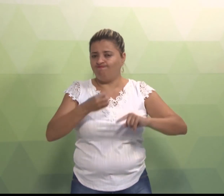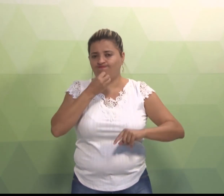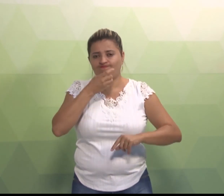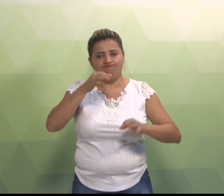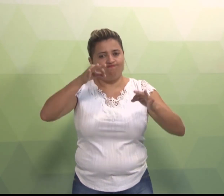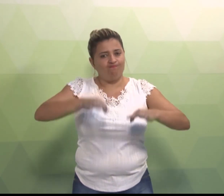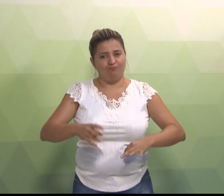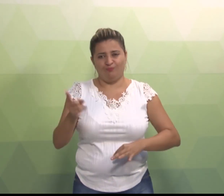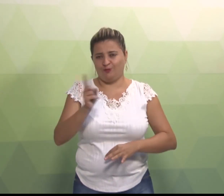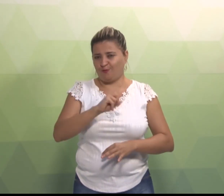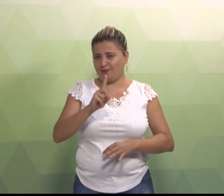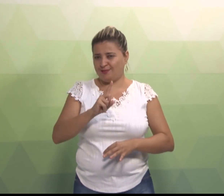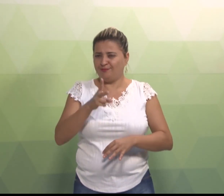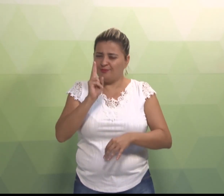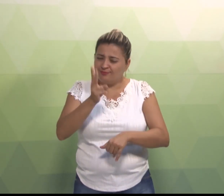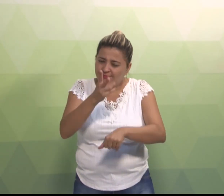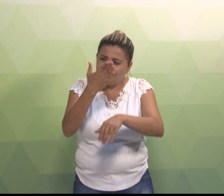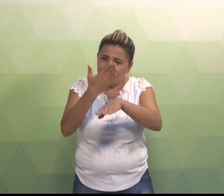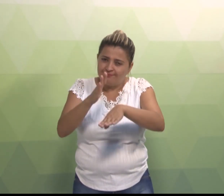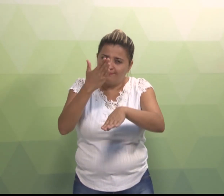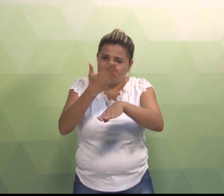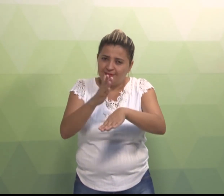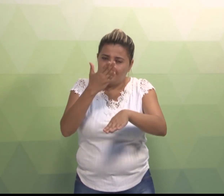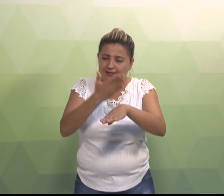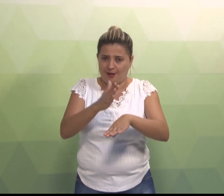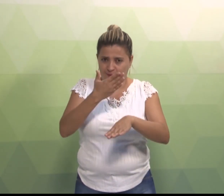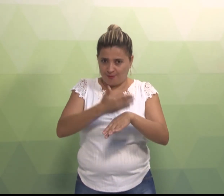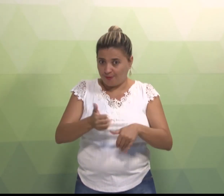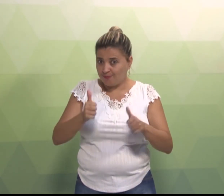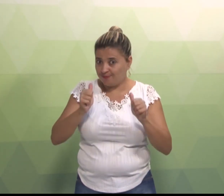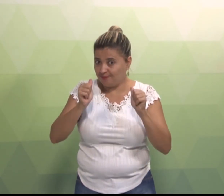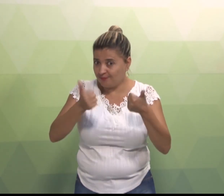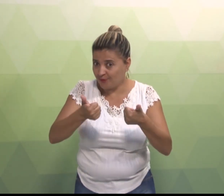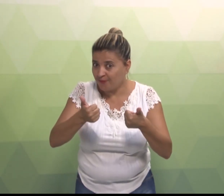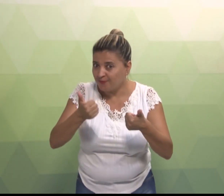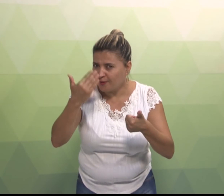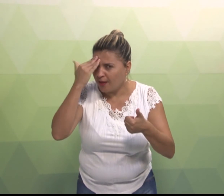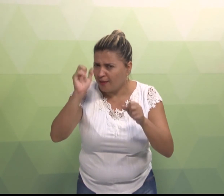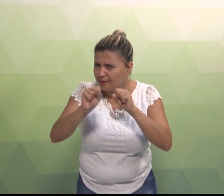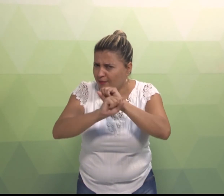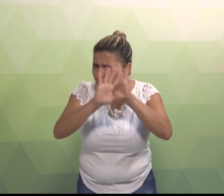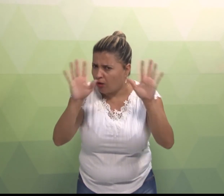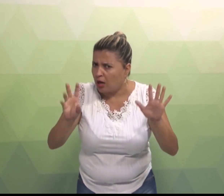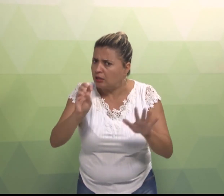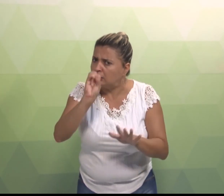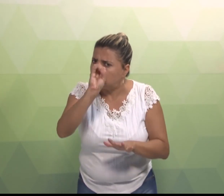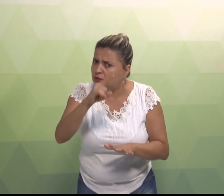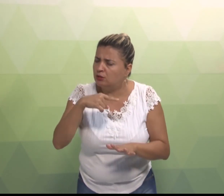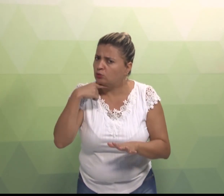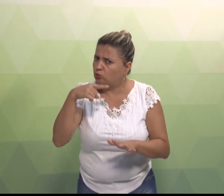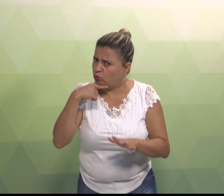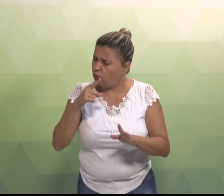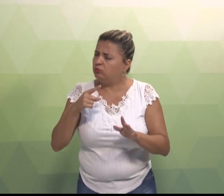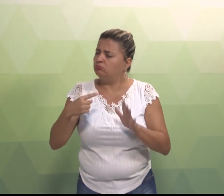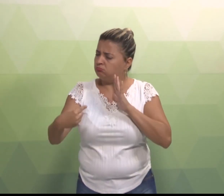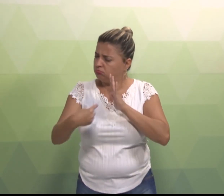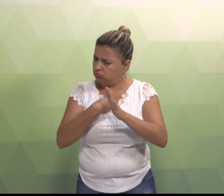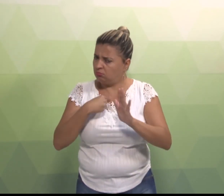forma inadequada, realmente a sinalização ela não vai ficar correta. Então, precisem praticar, ok? Ficou claro? Caso tenha algumas dúvidas,